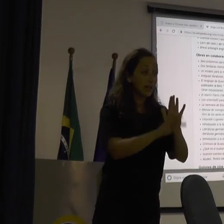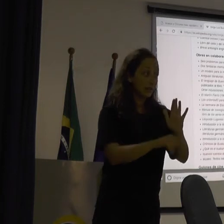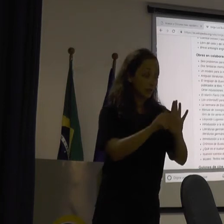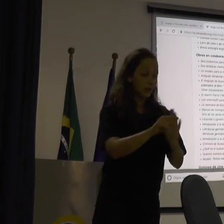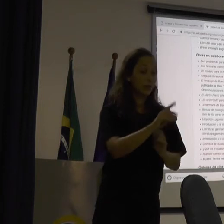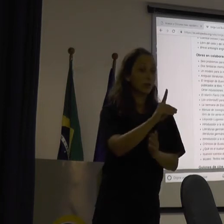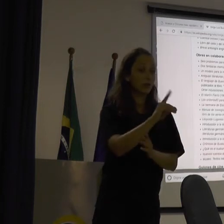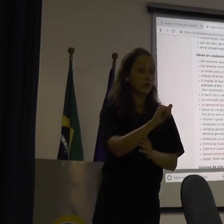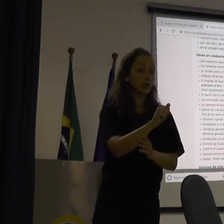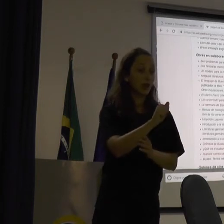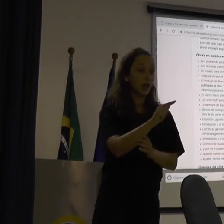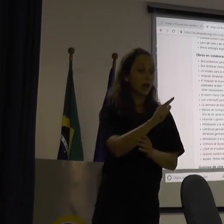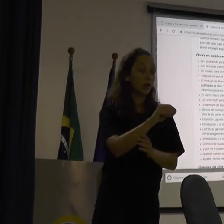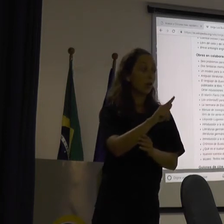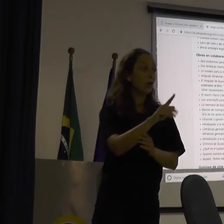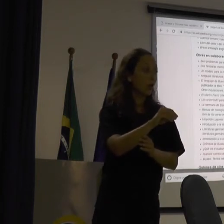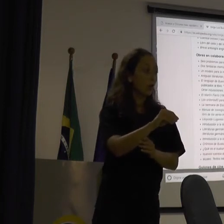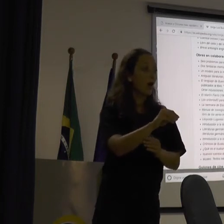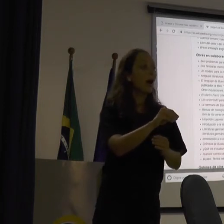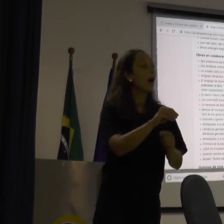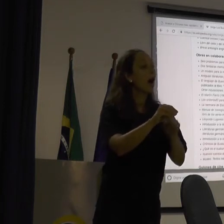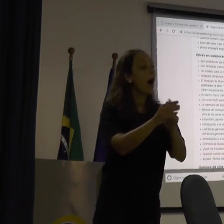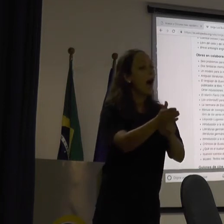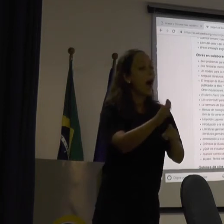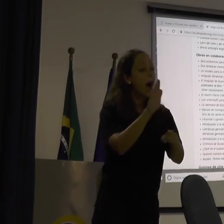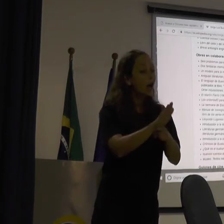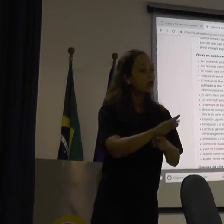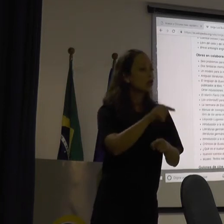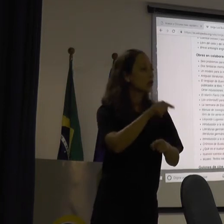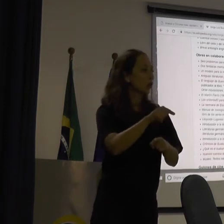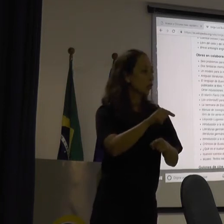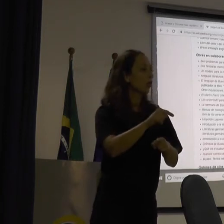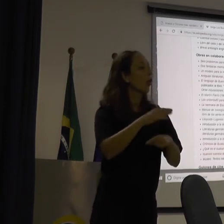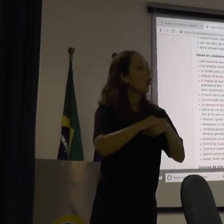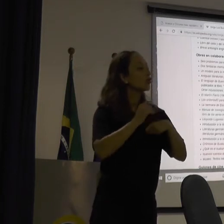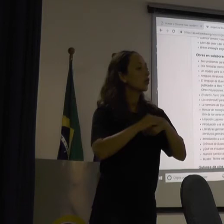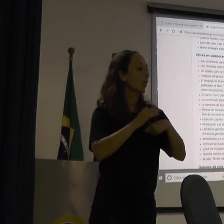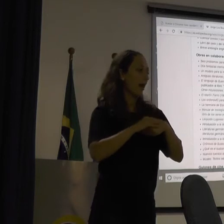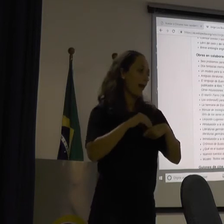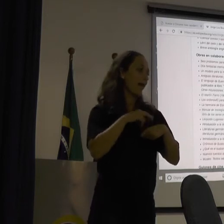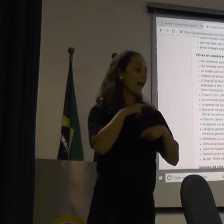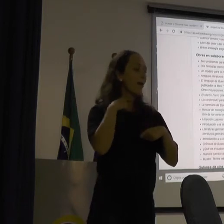se consolar da perda do grande amigo. Obrigado.